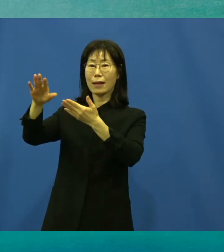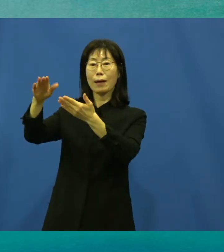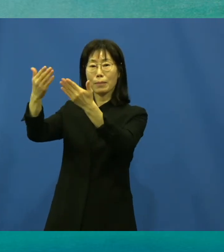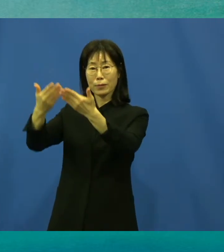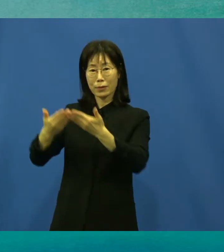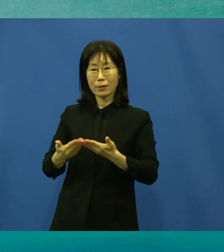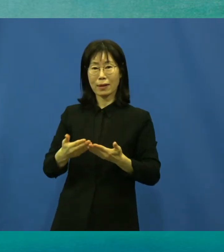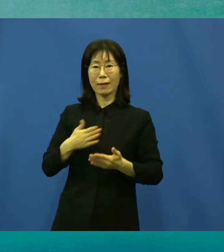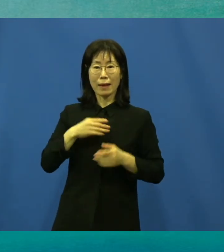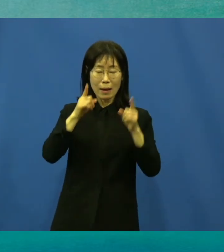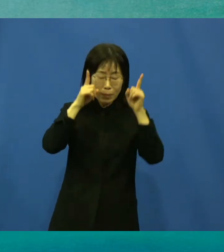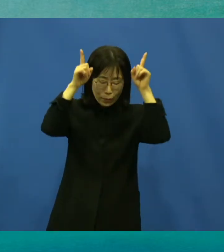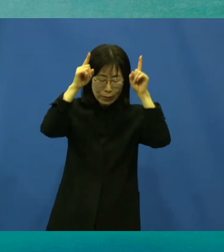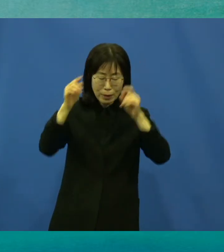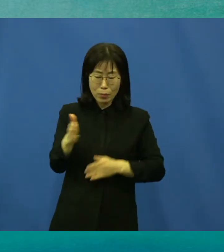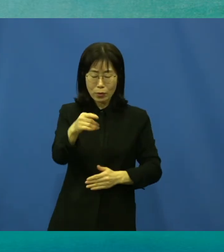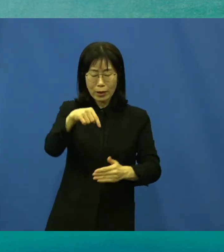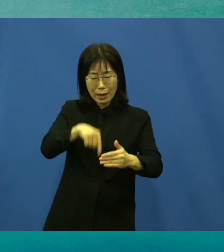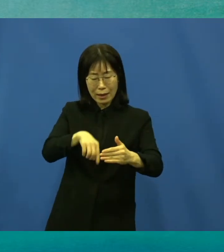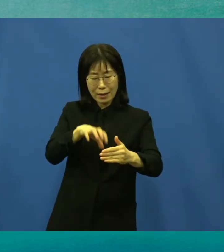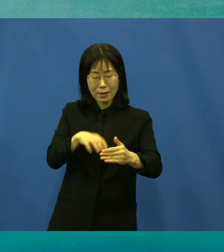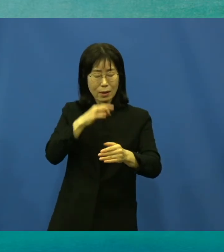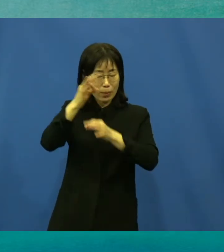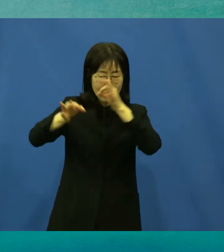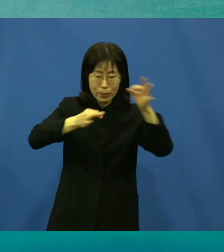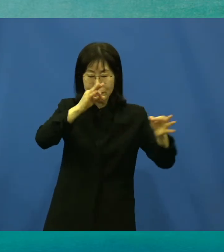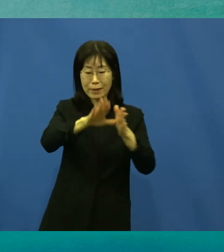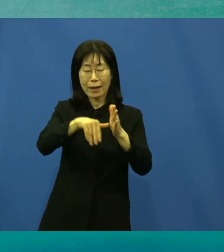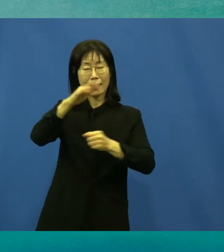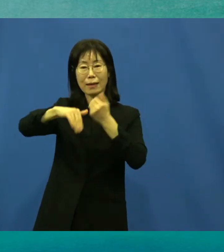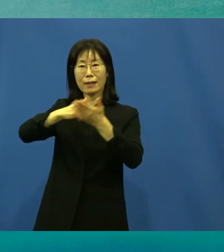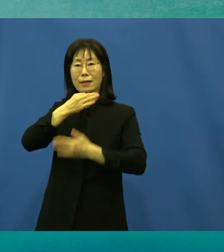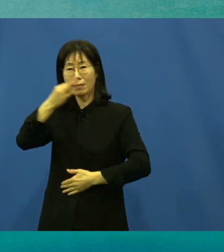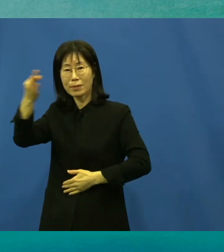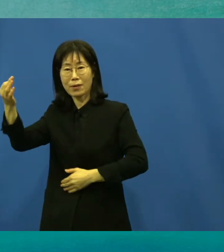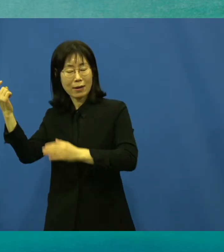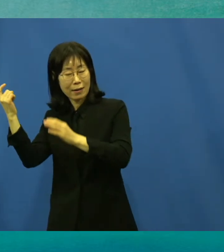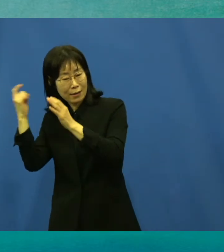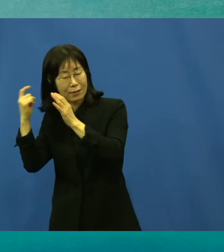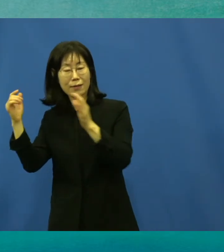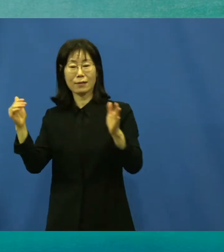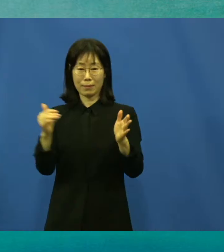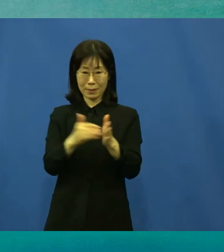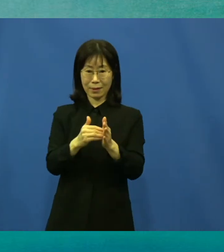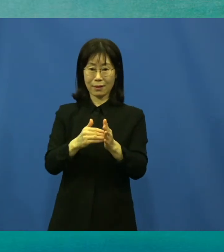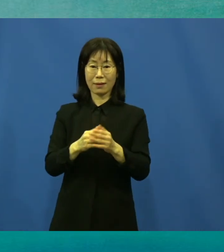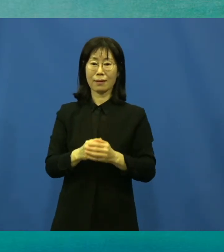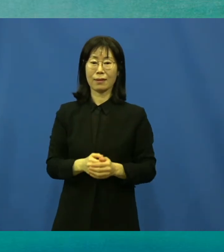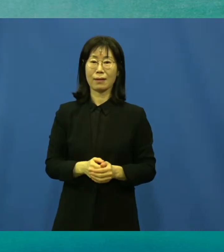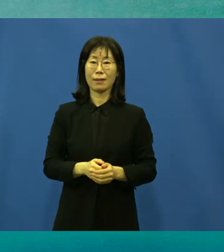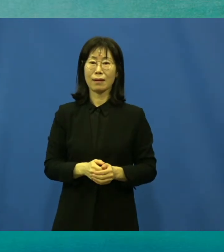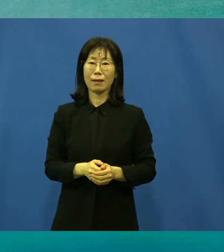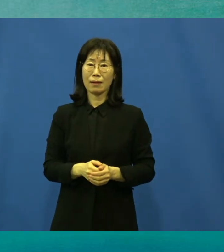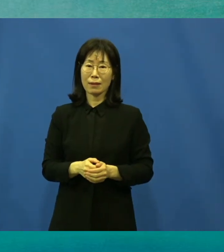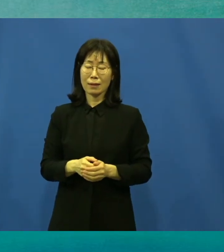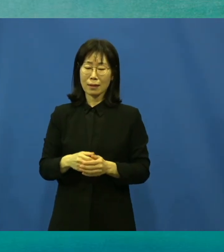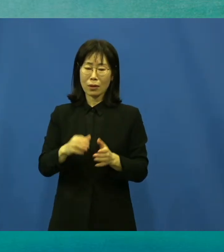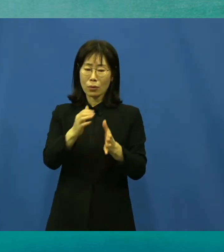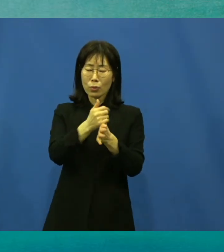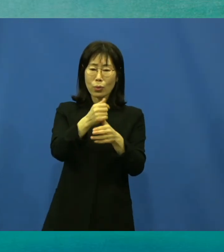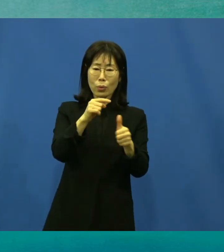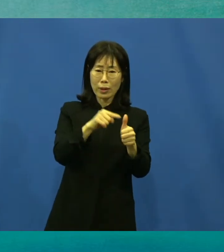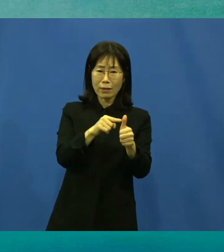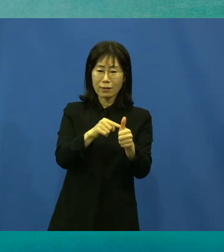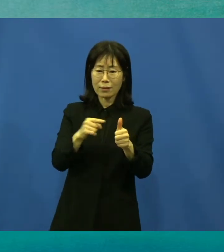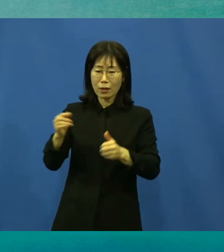뱃속에서 부르짖었더니 주께서 내 음성을 들으셨나이다. 그는 지옥 같은 곳에서 부르짖었고 하나님은